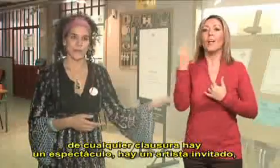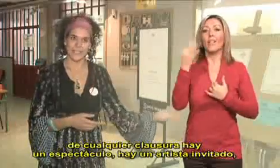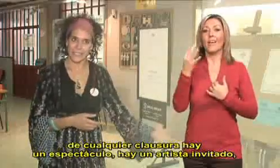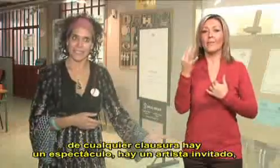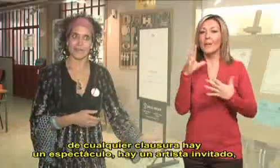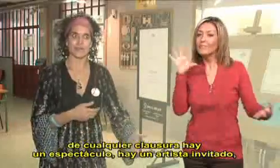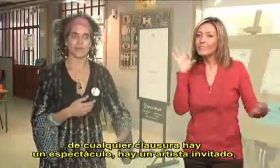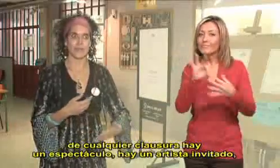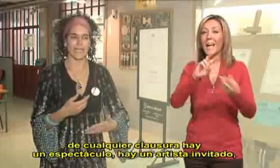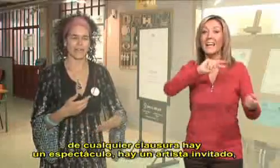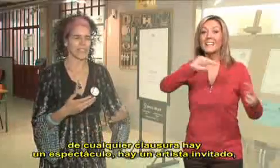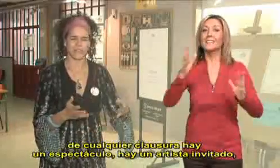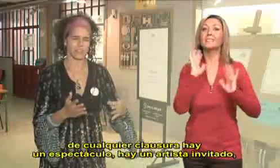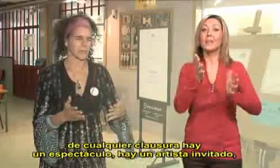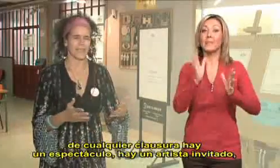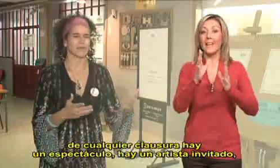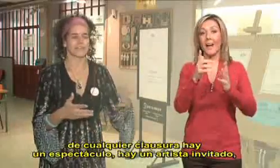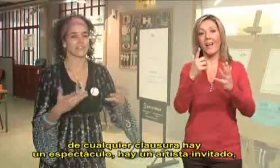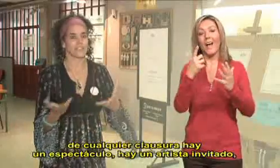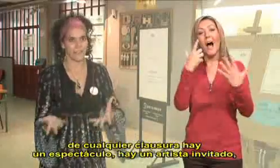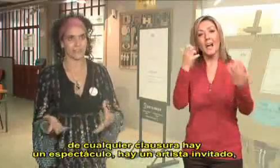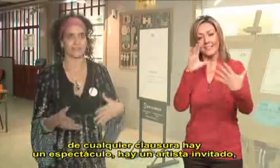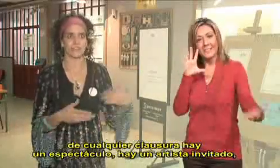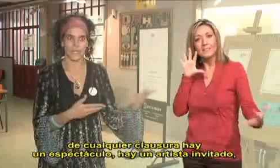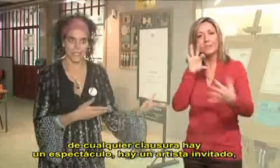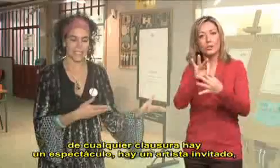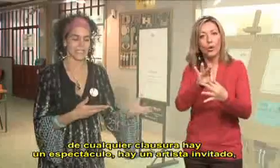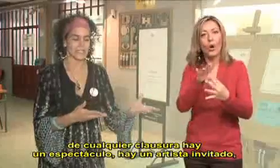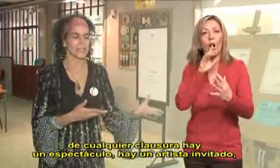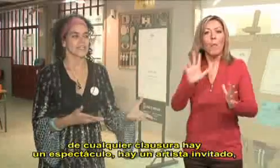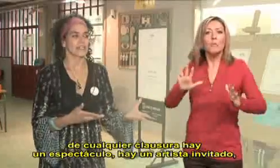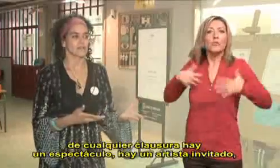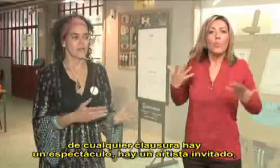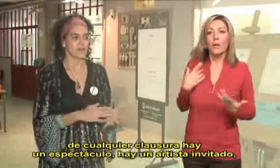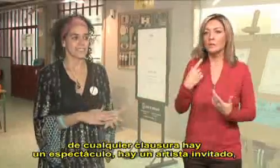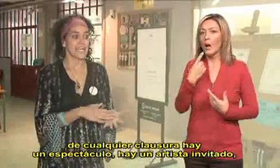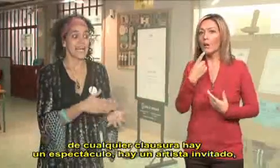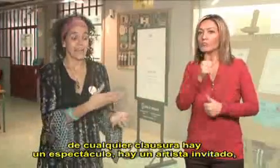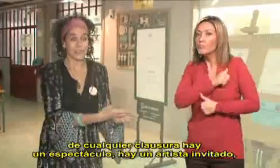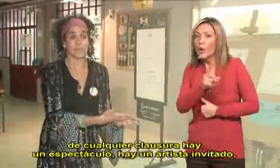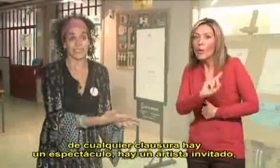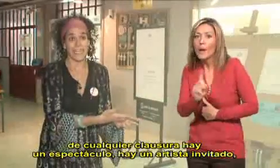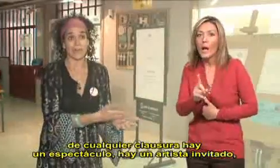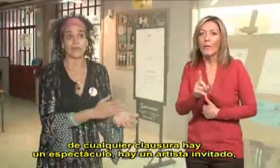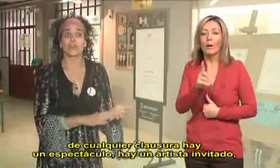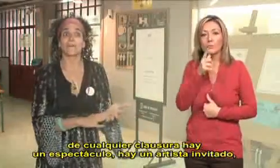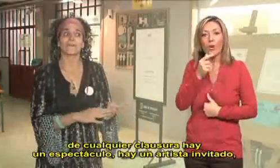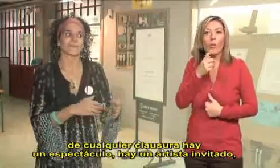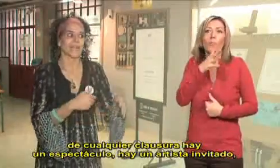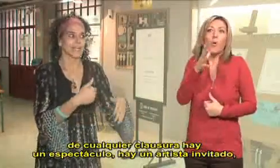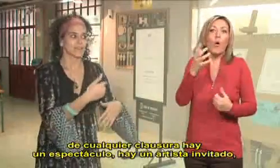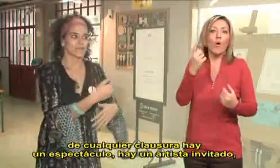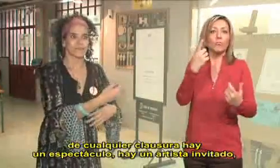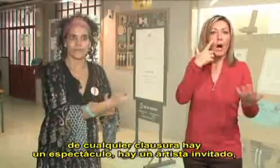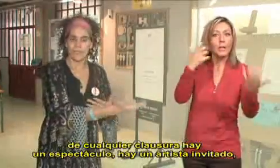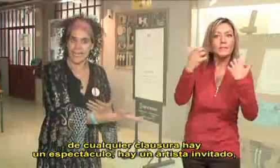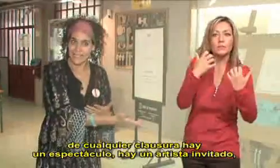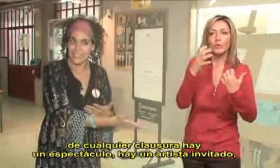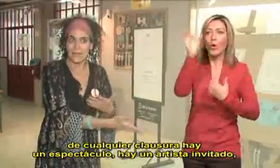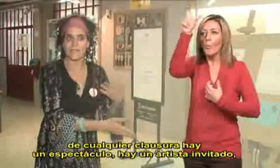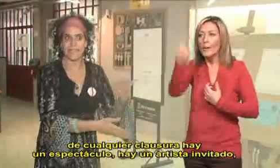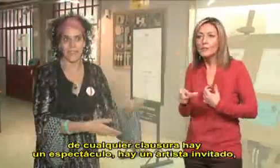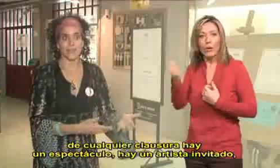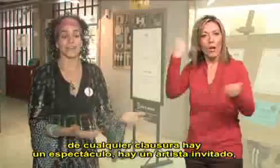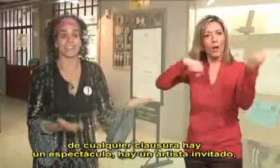o de cualquier clausura, o sea, de esos espectáculos de esos eventos, de cualquier clausura, lo que sea, hay un espectáculo, hay un